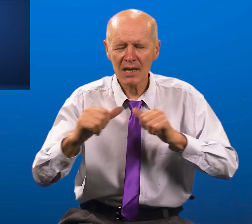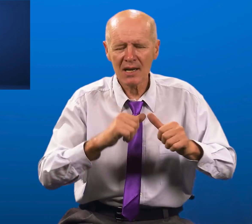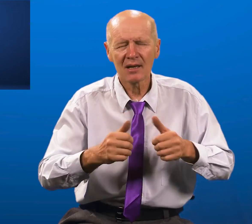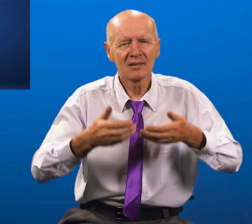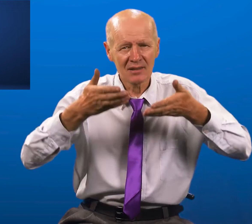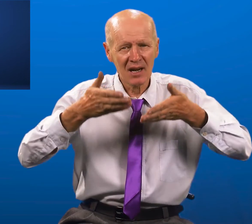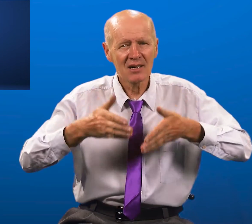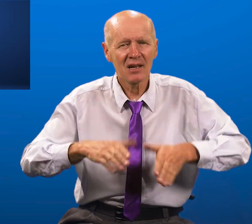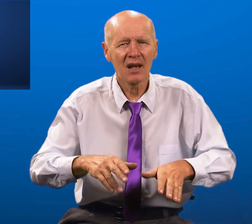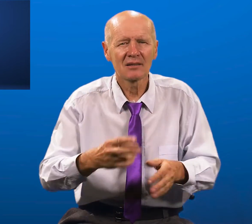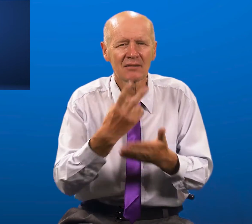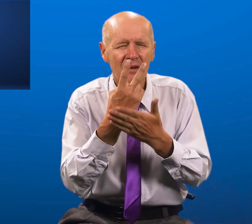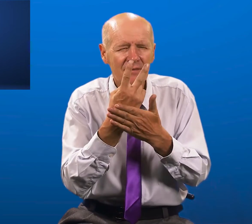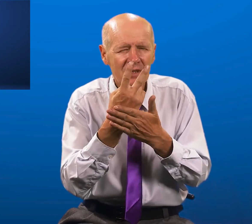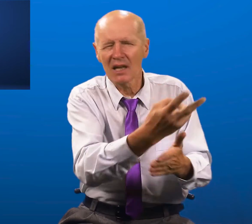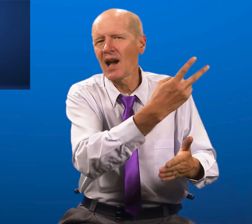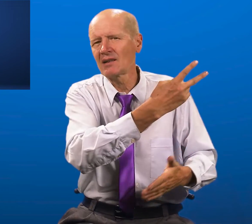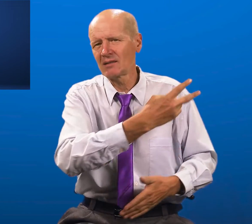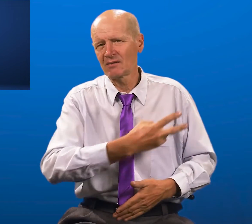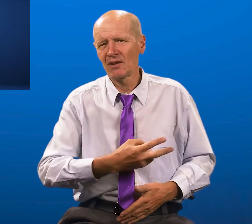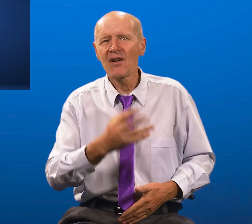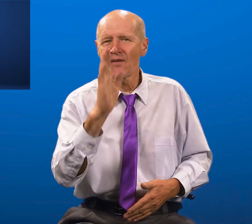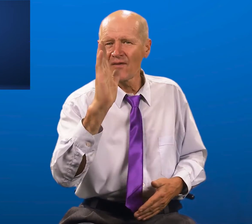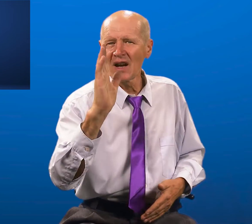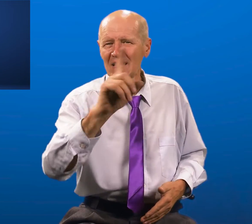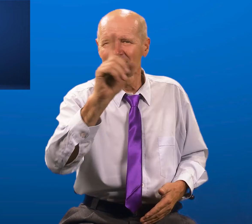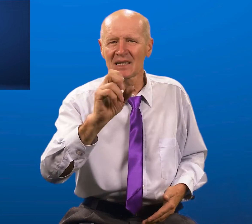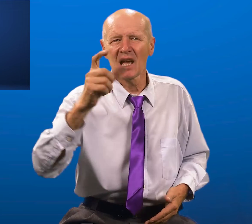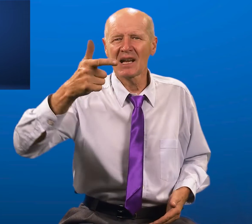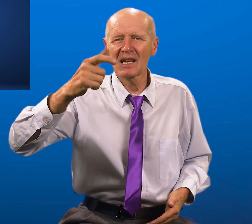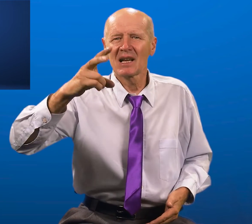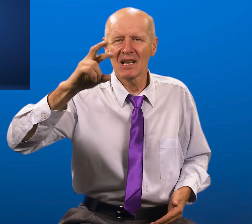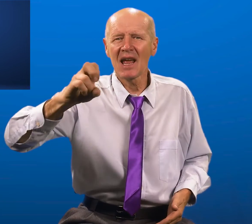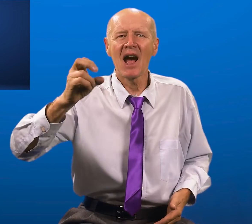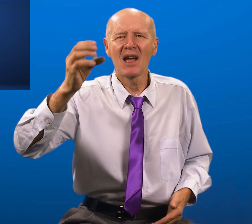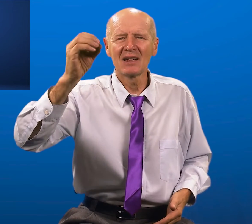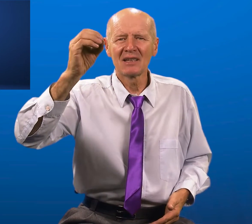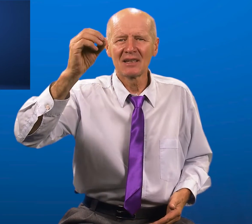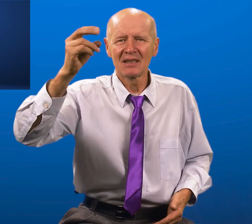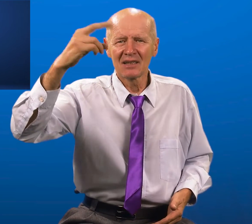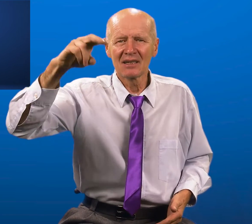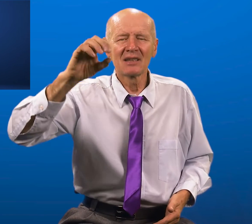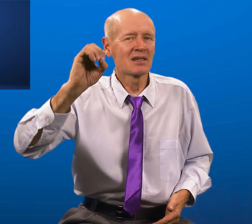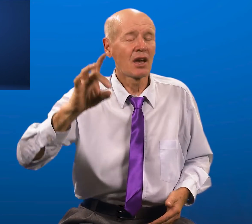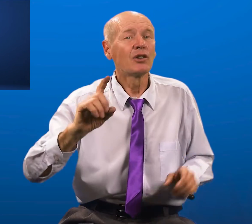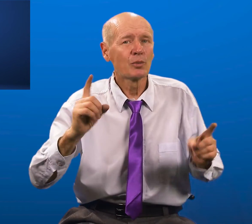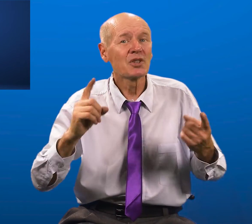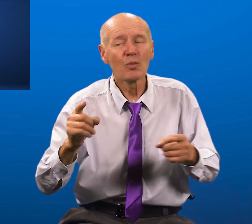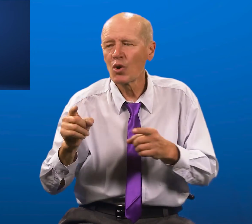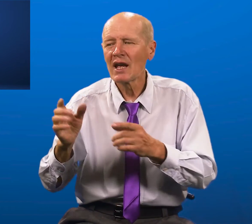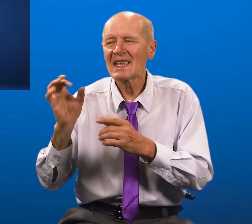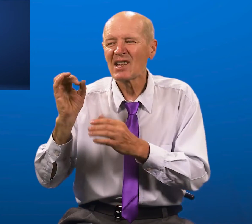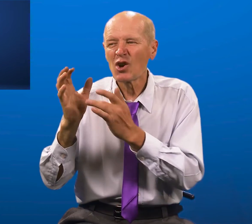грех, он зарождается в взгляде. Но Иосиф, почему Иосиф победил